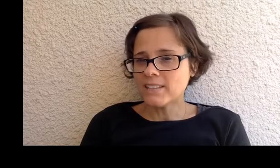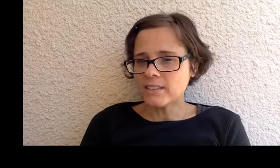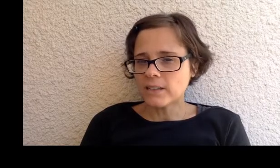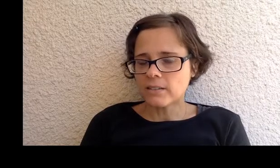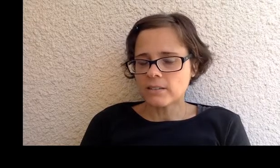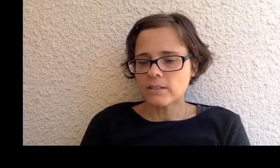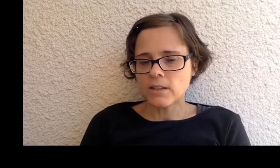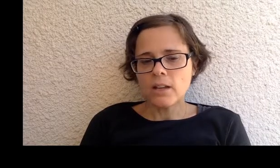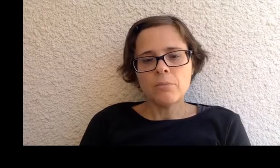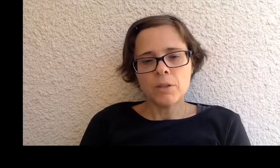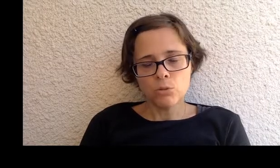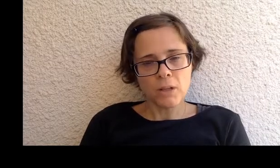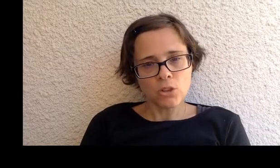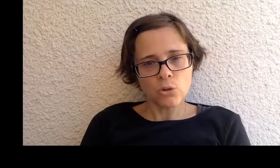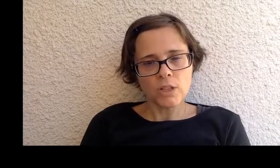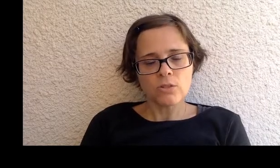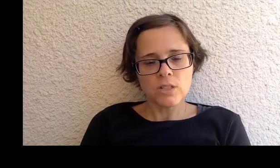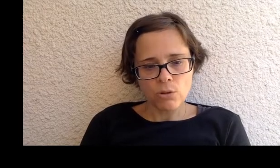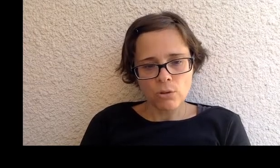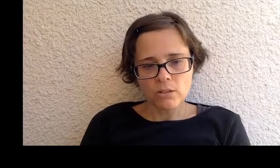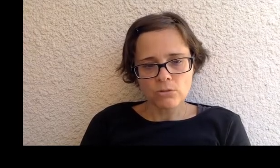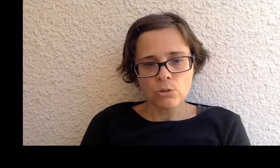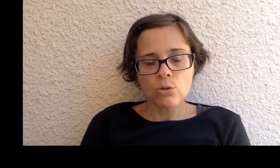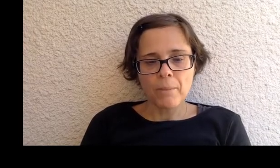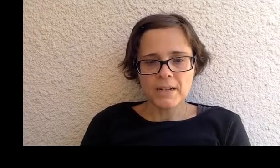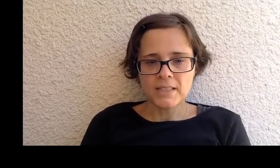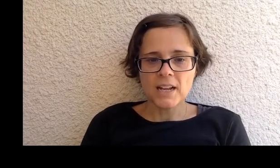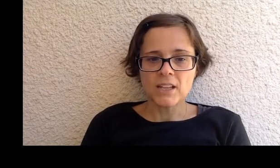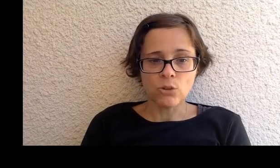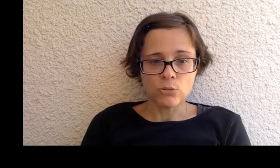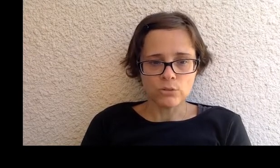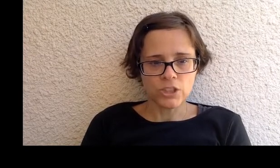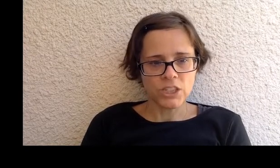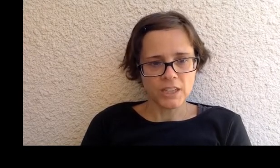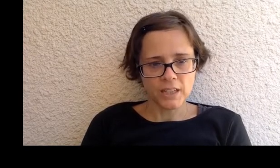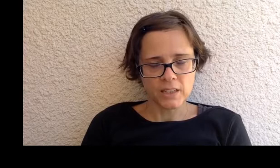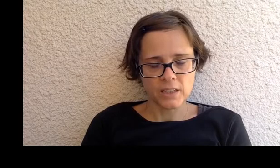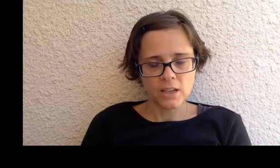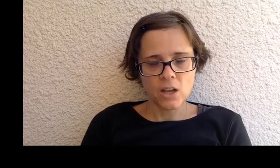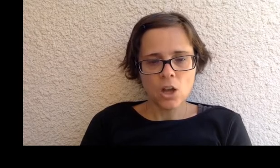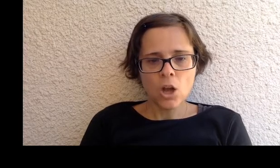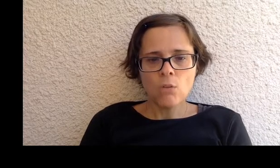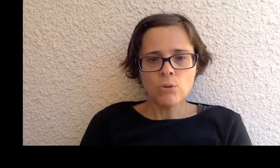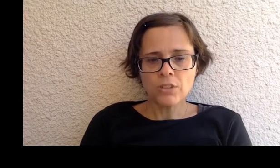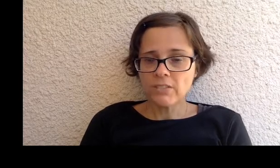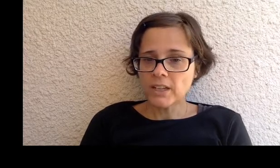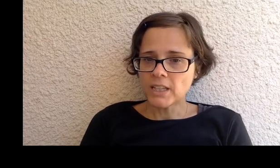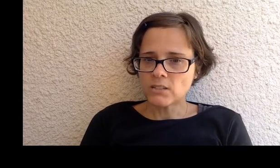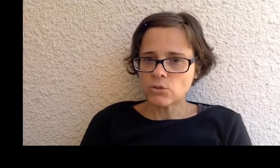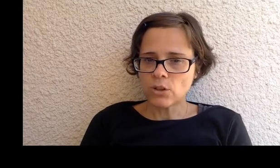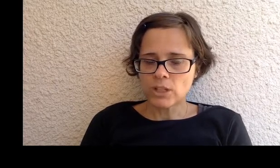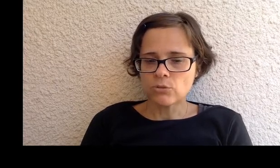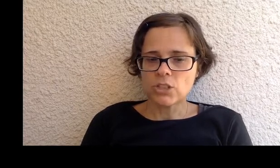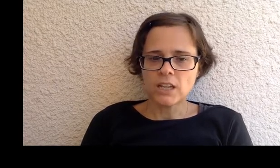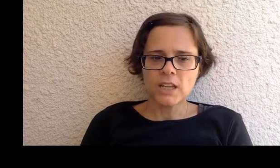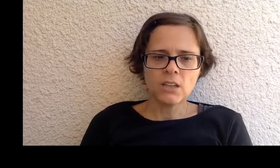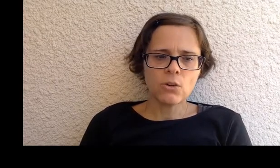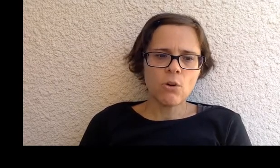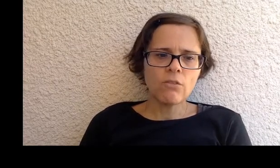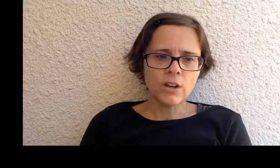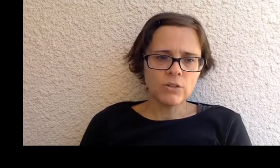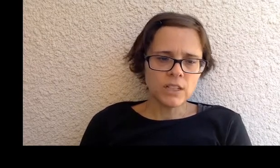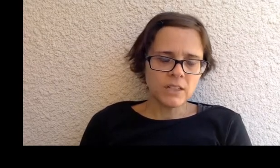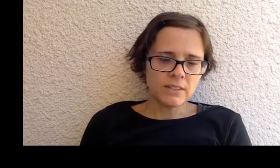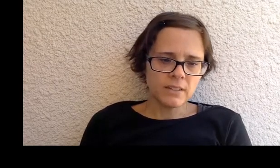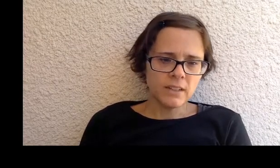mots étiquettes. Mais nous maintenant, on est en CE1, donc on appelle ça les noms génériques. Pour travailler sur les noms génériques,